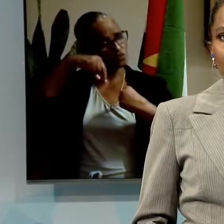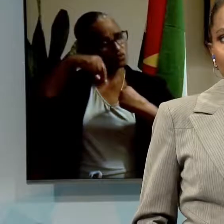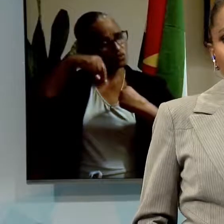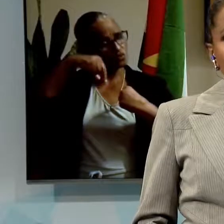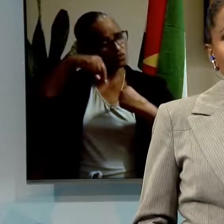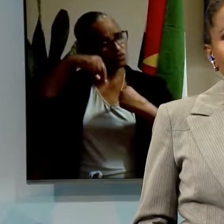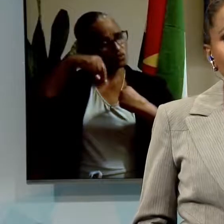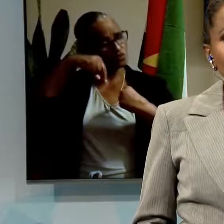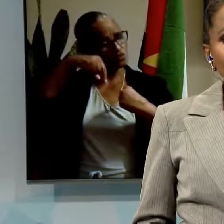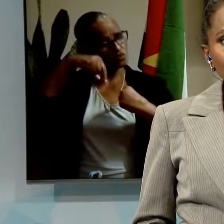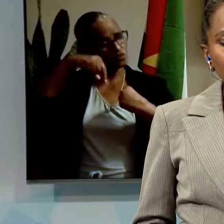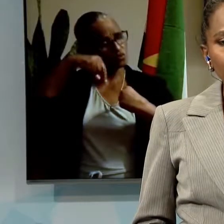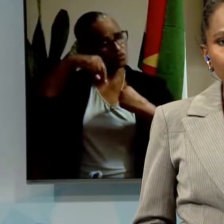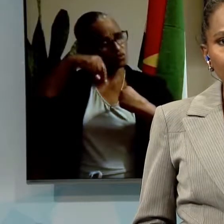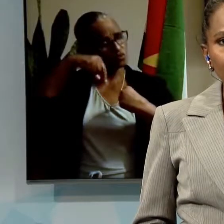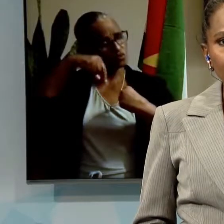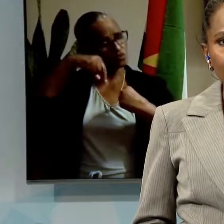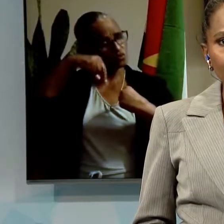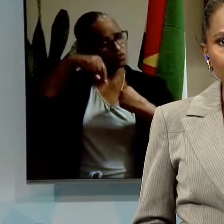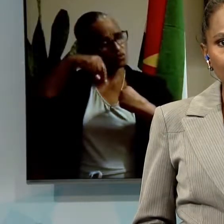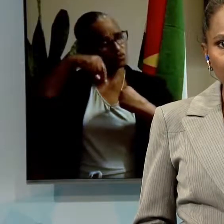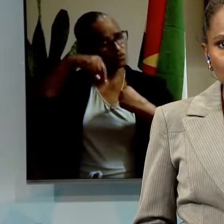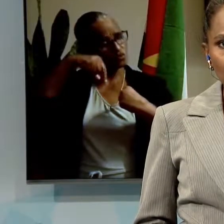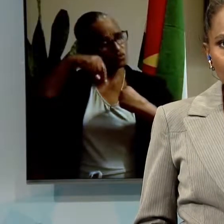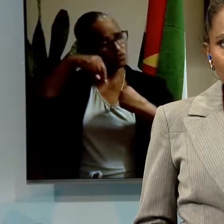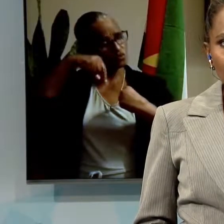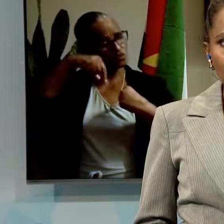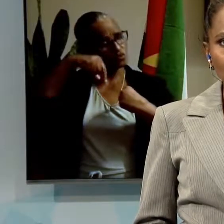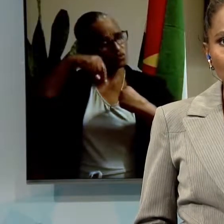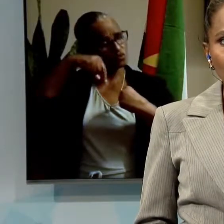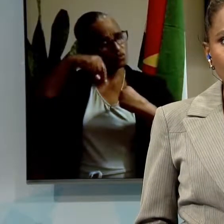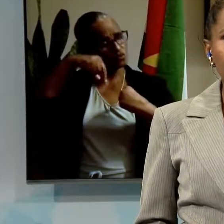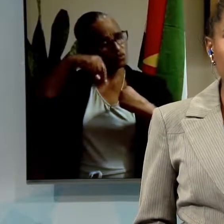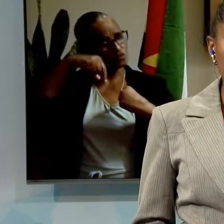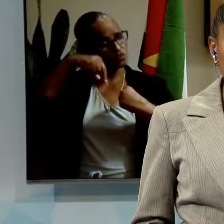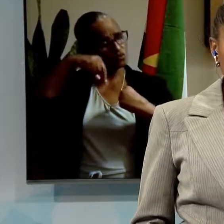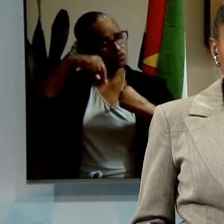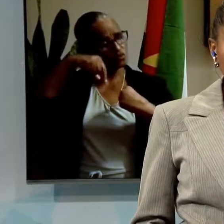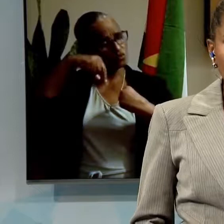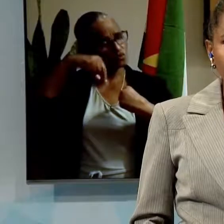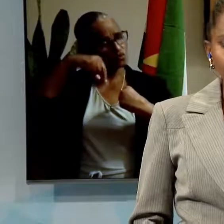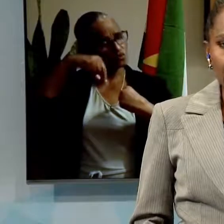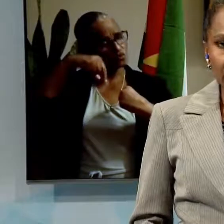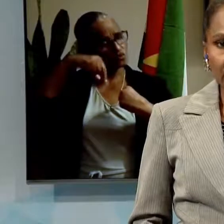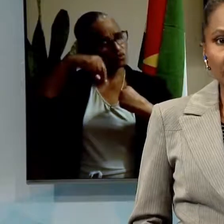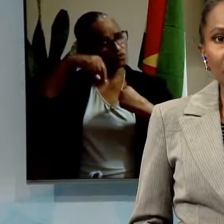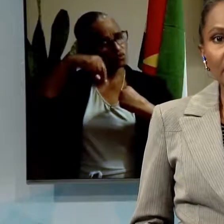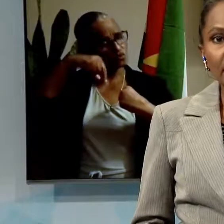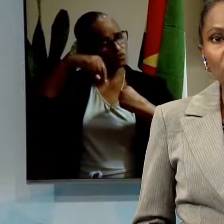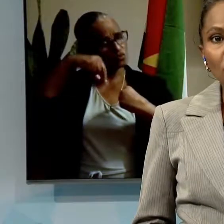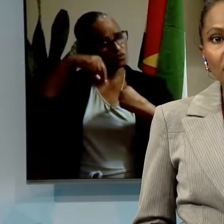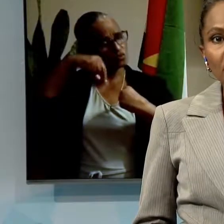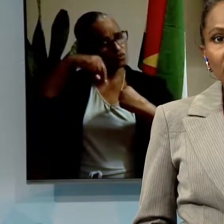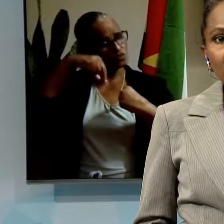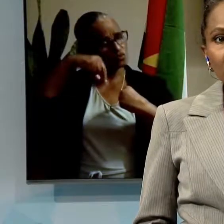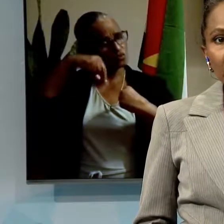Tot zover vicepresident Ronnie Brunswijk vandaag tijdens een persconferentie in Courtyard by Marriott. Tijdens deze